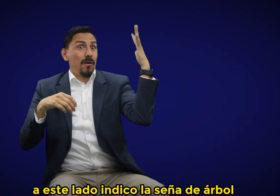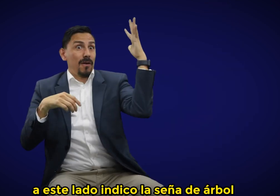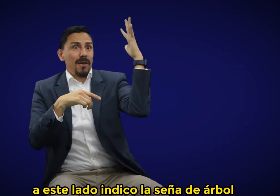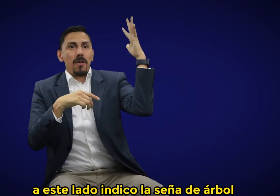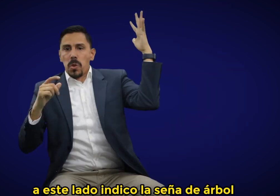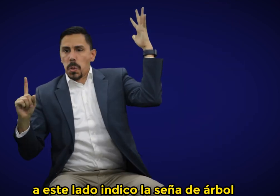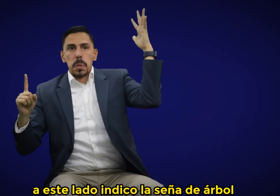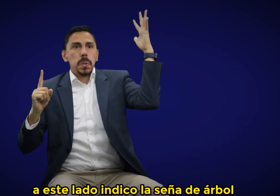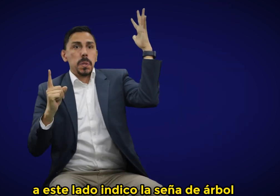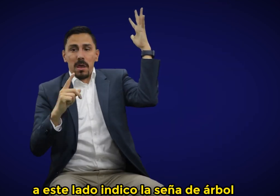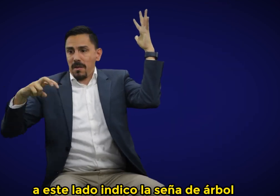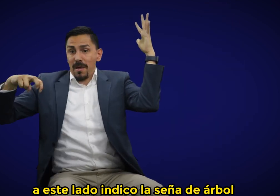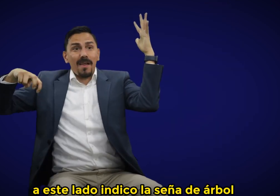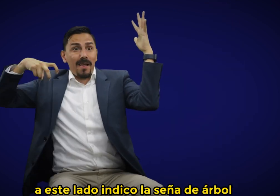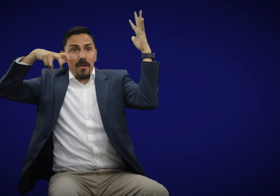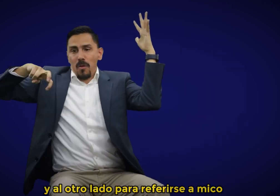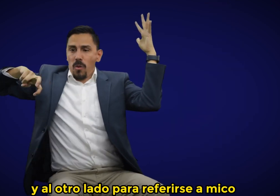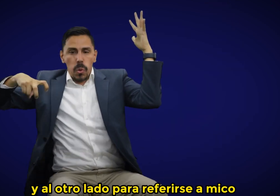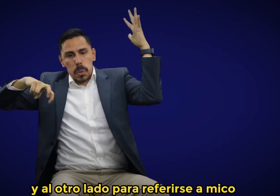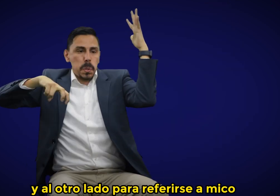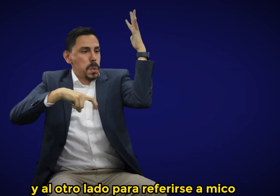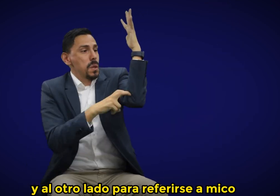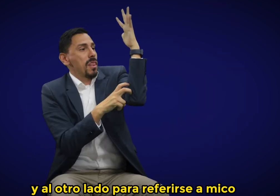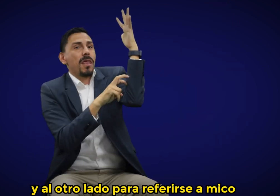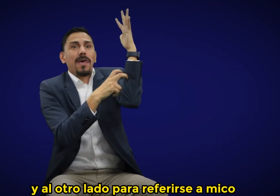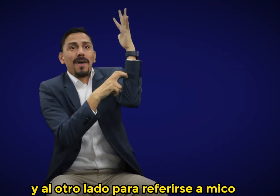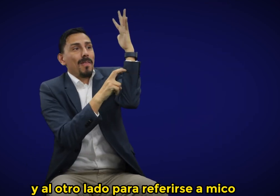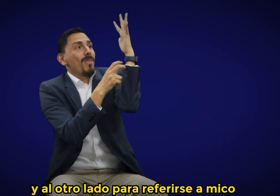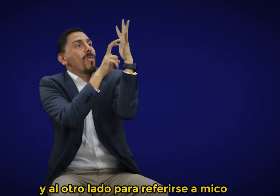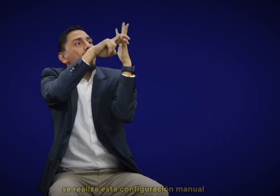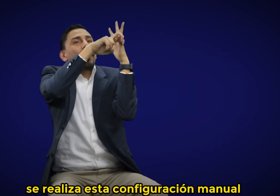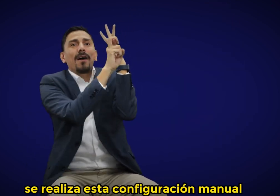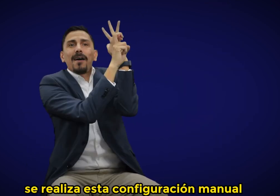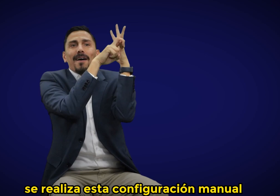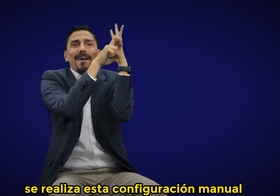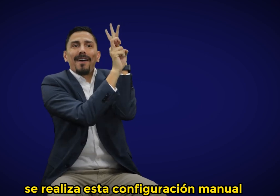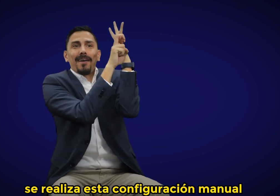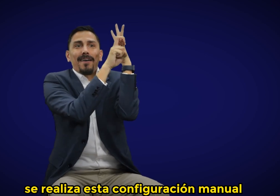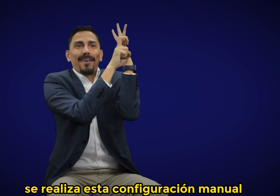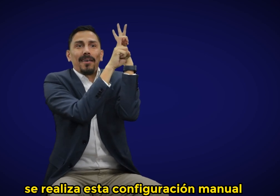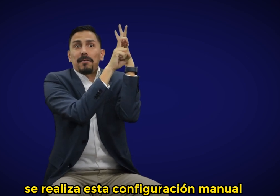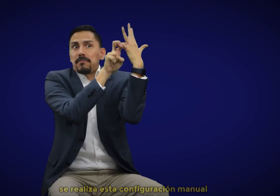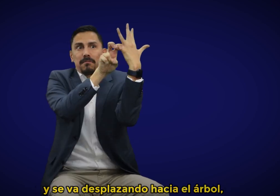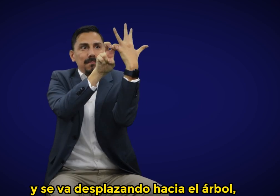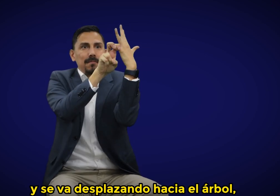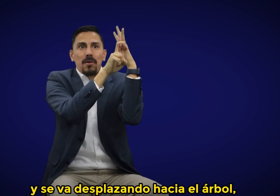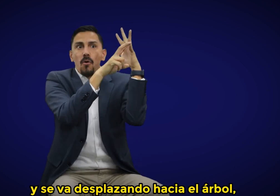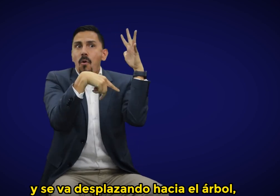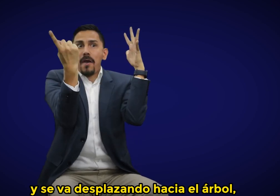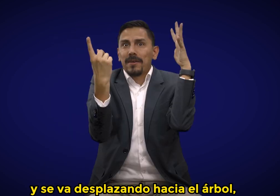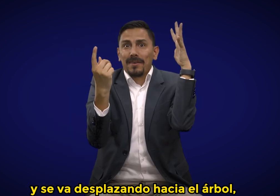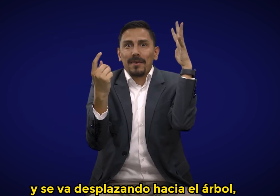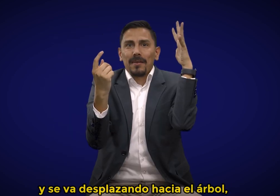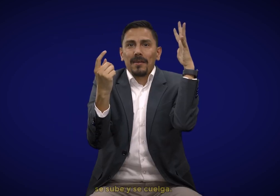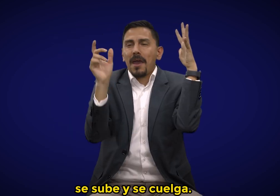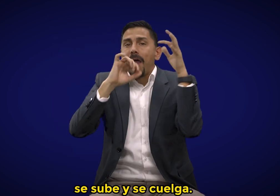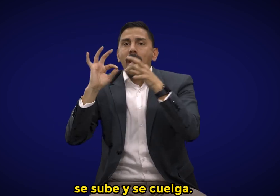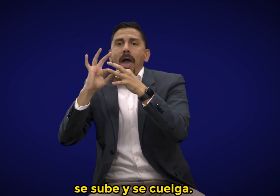este lado indico la seña de árbol y al otro lado, para referirse a mico, se realiza esta configuración manual y se va desplazando hacia el árbol, se sube y se